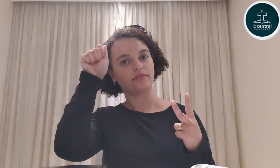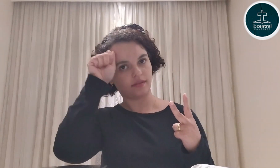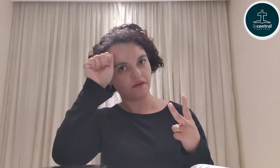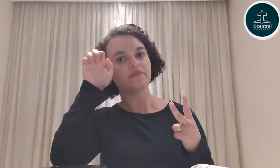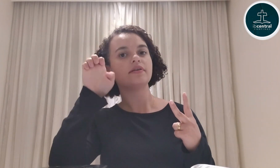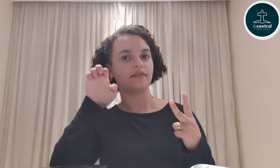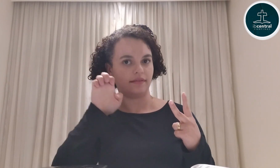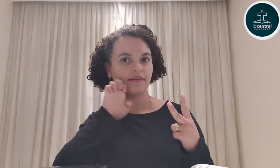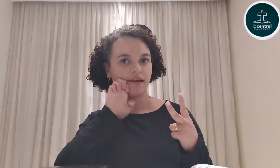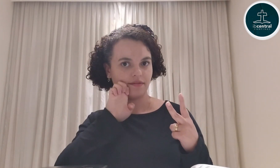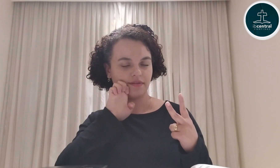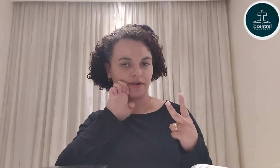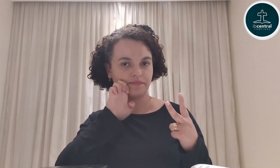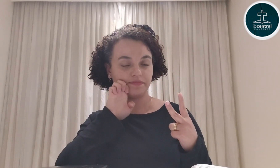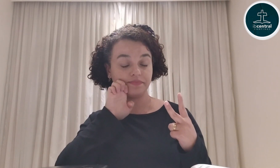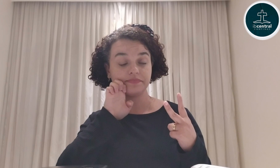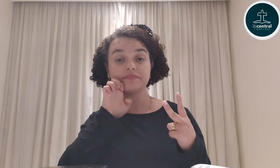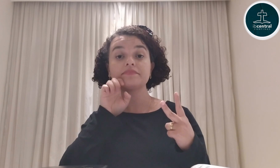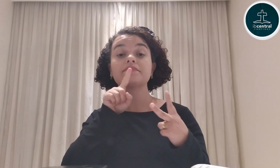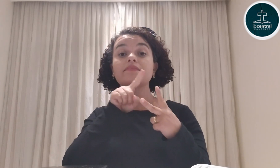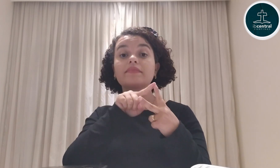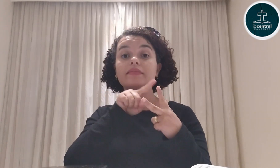de Adão e Eva.